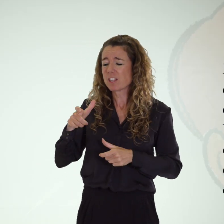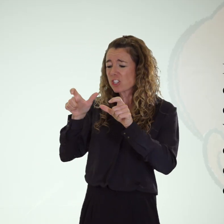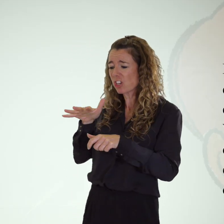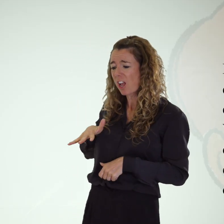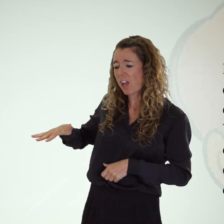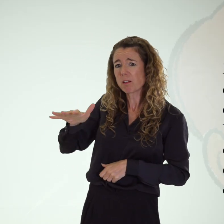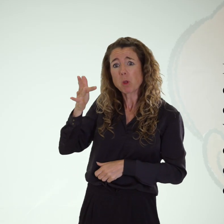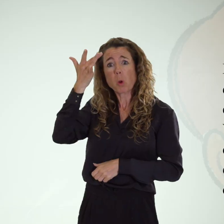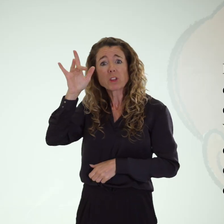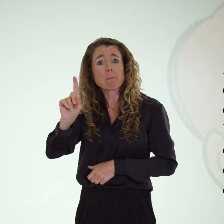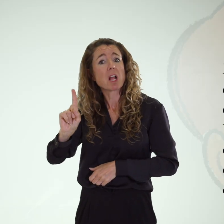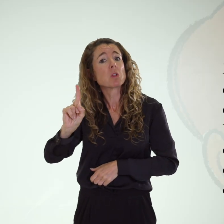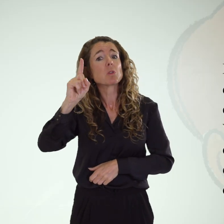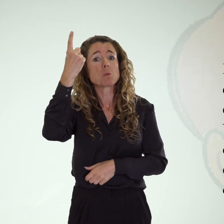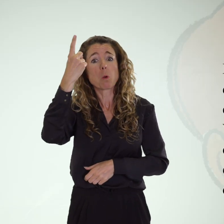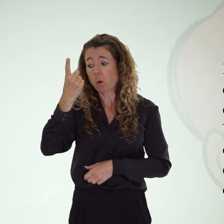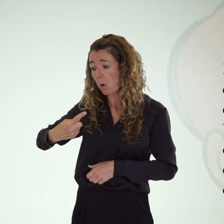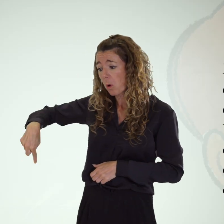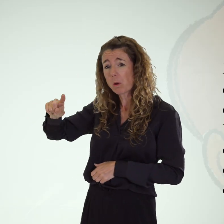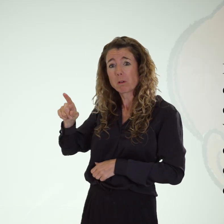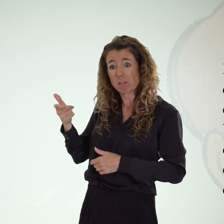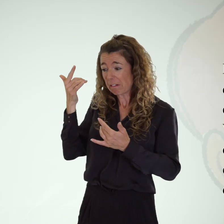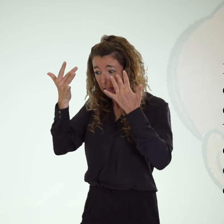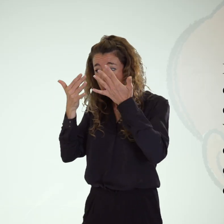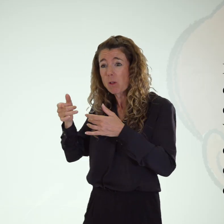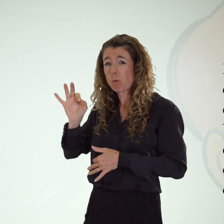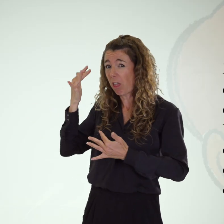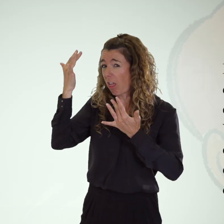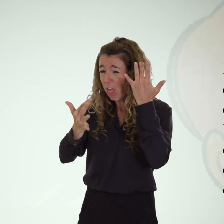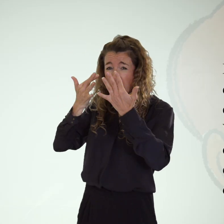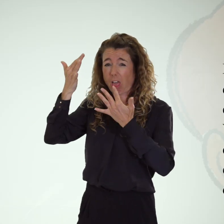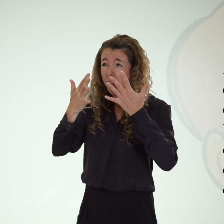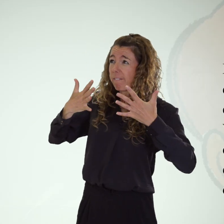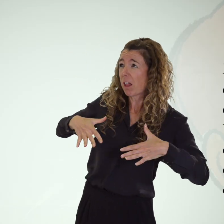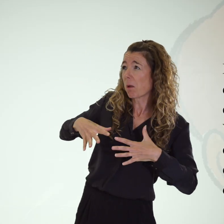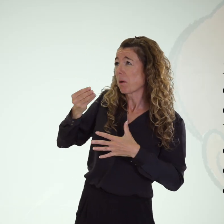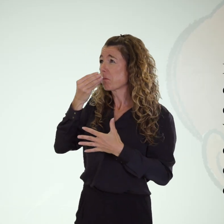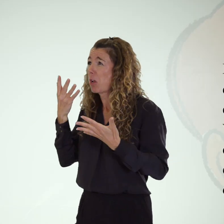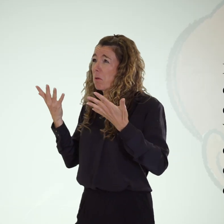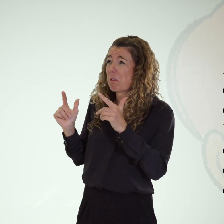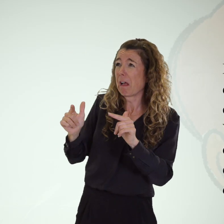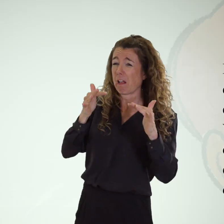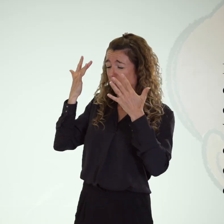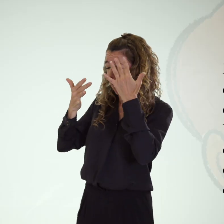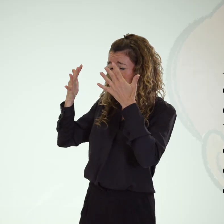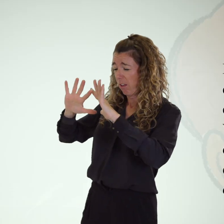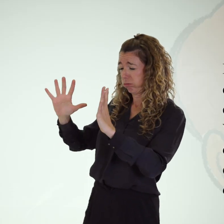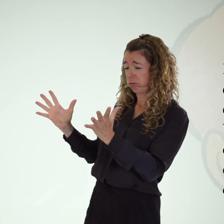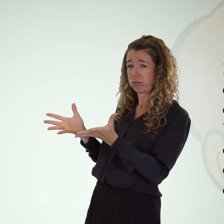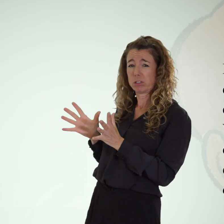En effet, les gens qui ne connaissent pas Dieu cherchent tout cela sans arrêt.